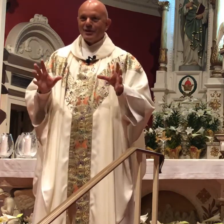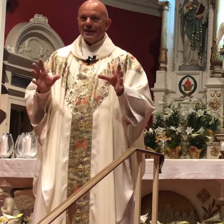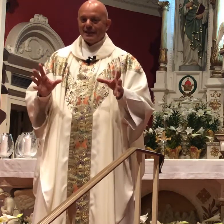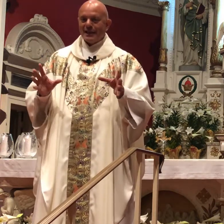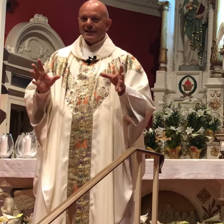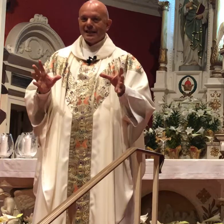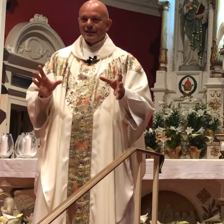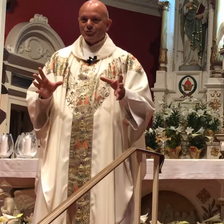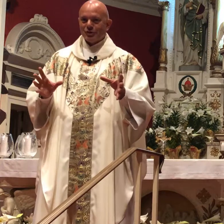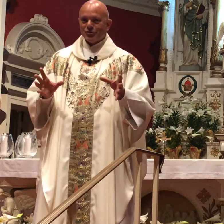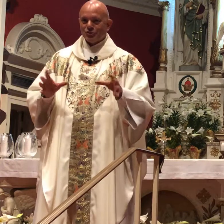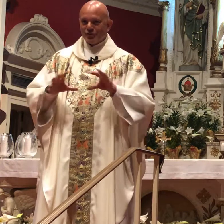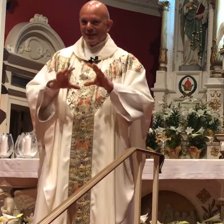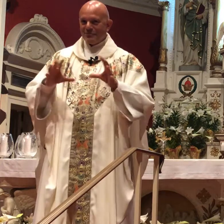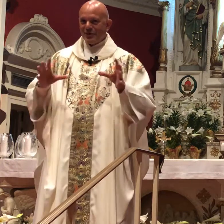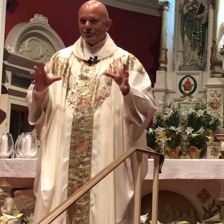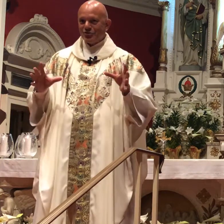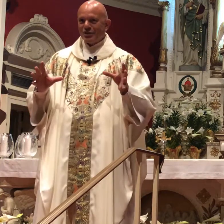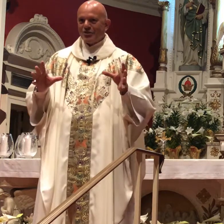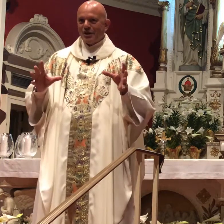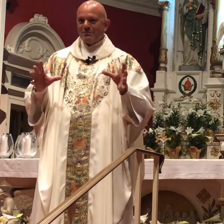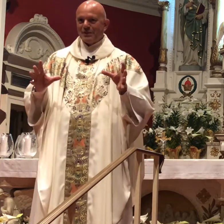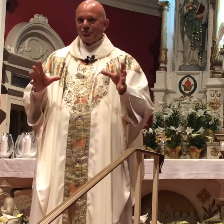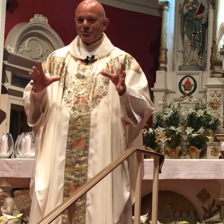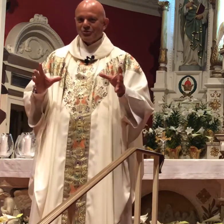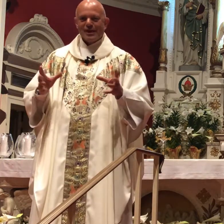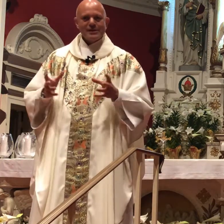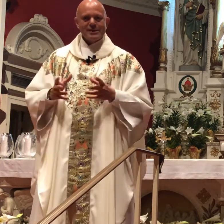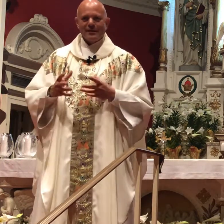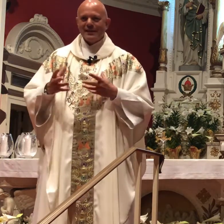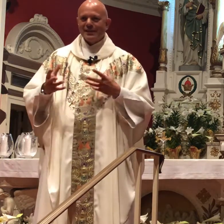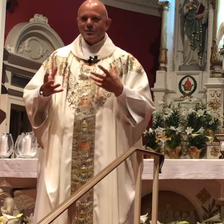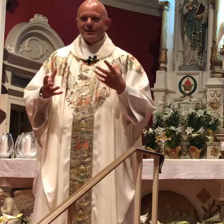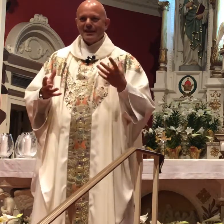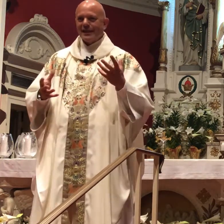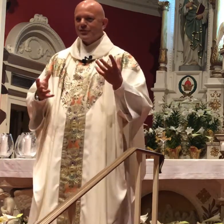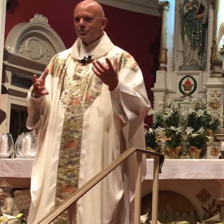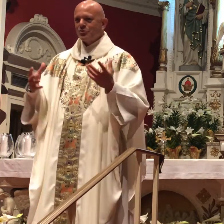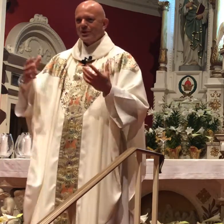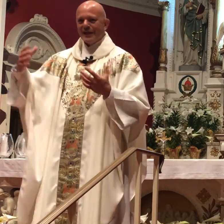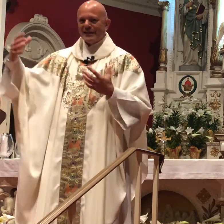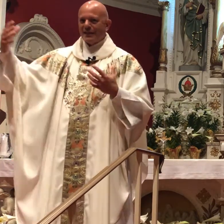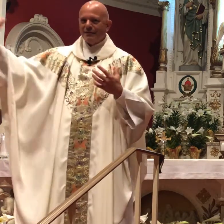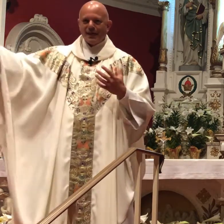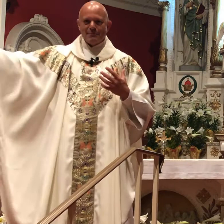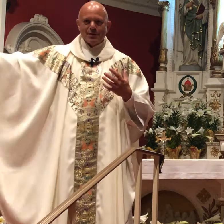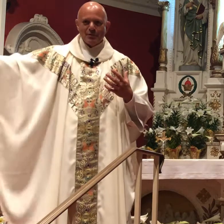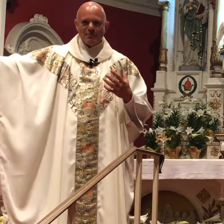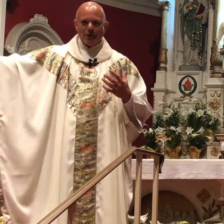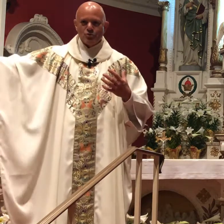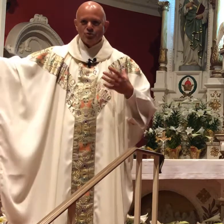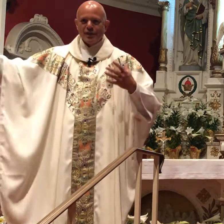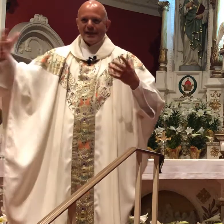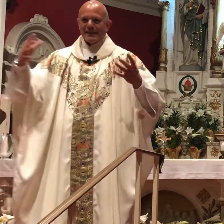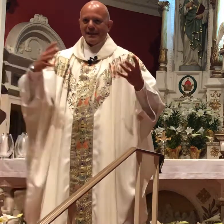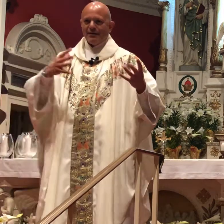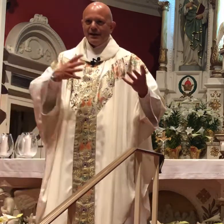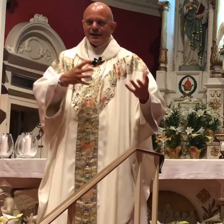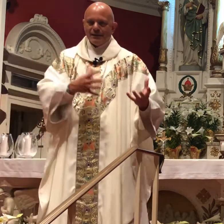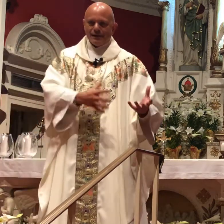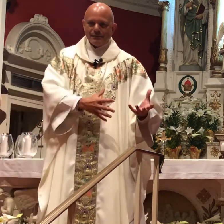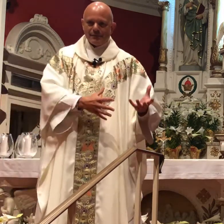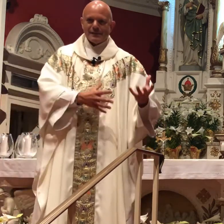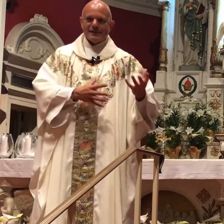activo el día de la resurrección. Si leemos esos 5 capítulos, se van a dar cuenta que Jesús estaba camino a Emaús,